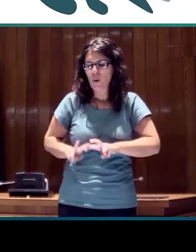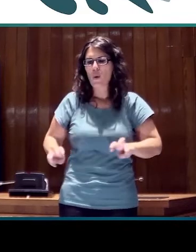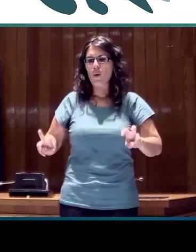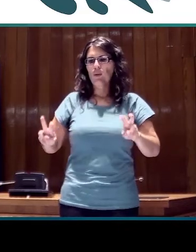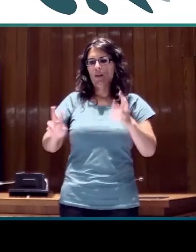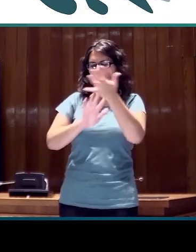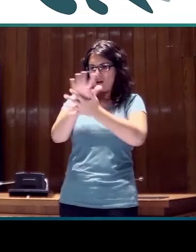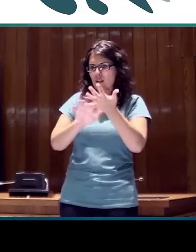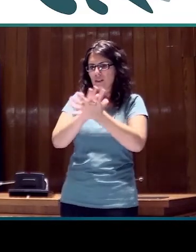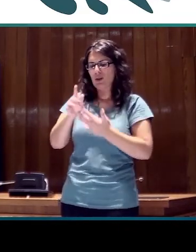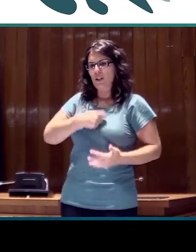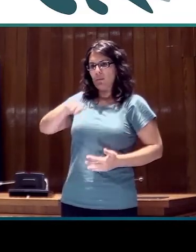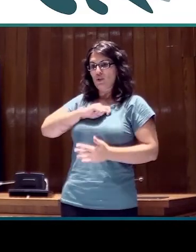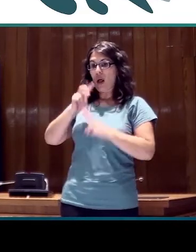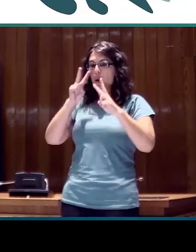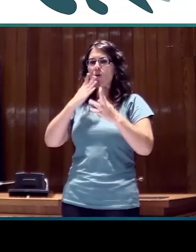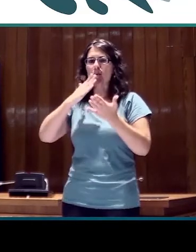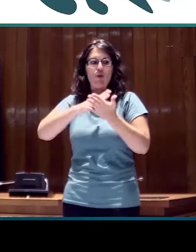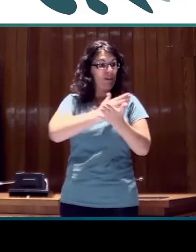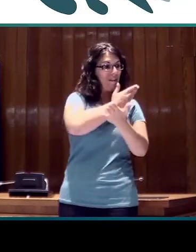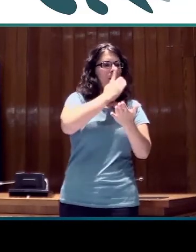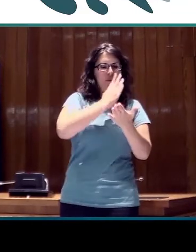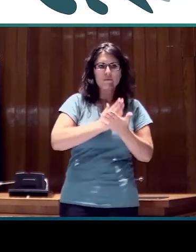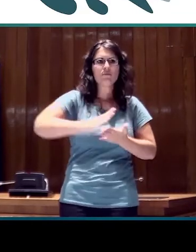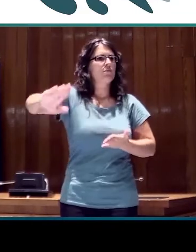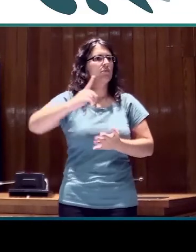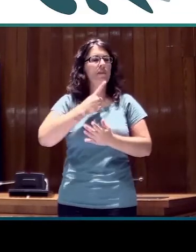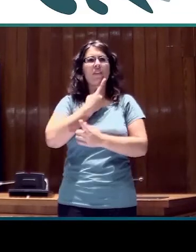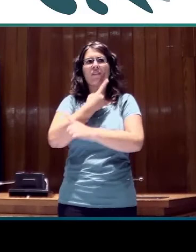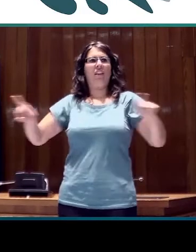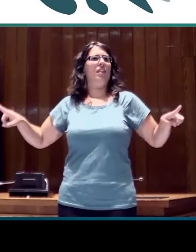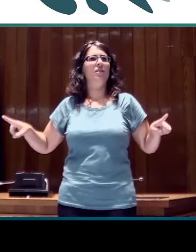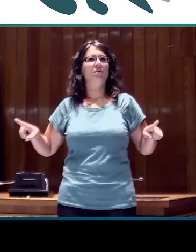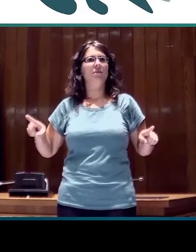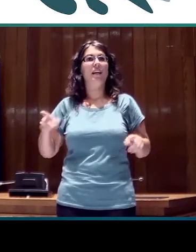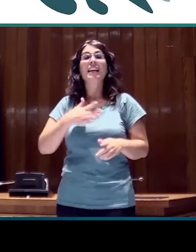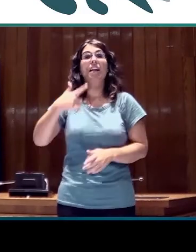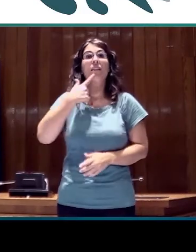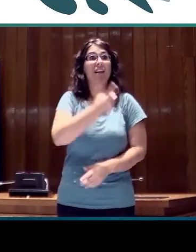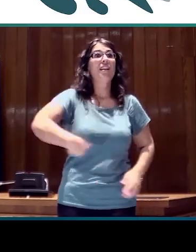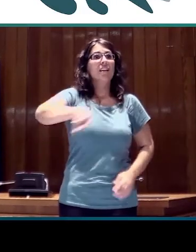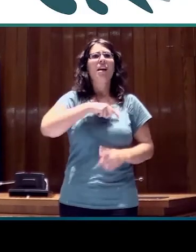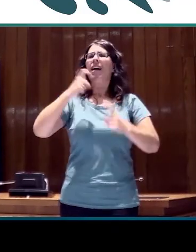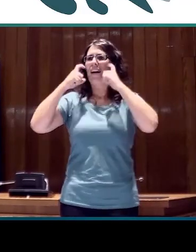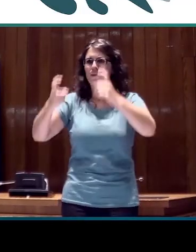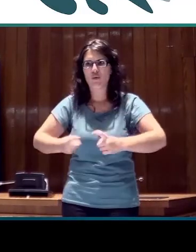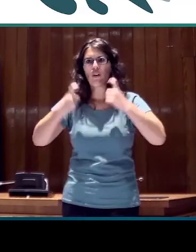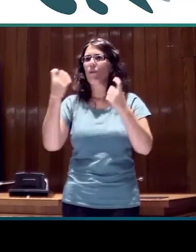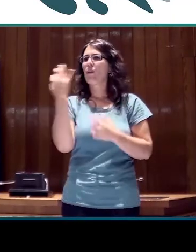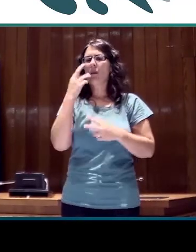lengua de signos española yo creo que tenemos que aprender y tenemos que hacer un esfuerzo precisamente por Investigar por mejorar una de las grandes